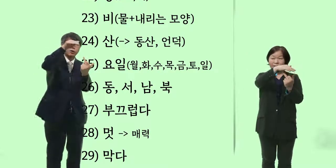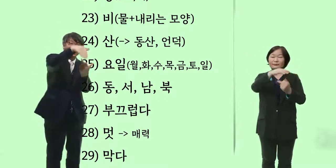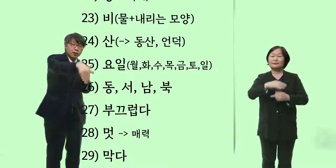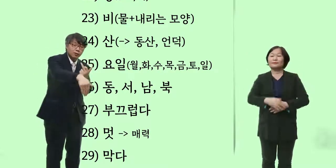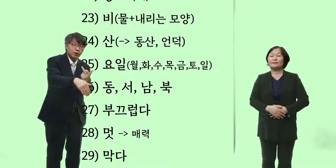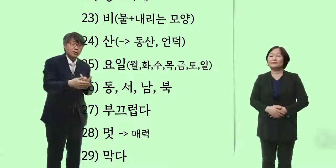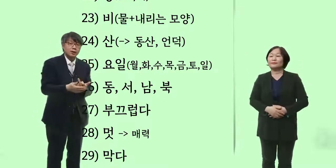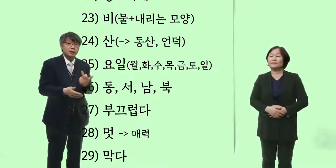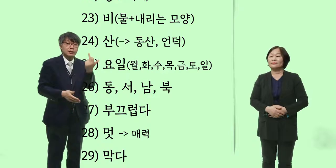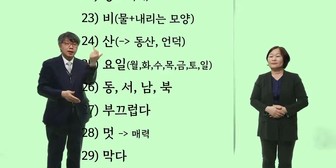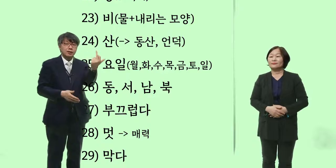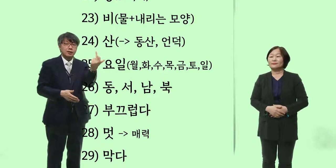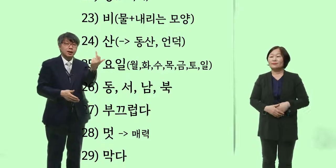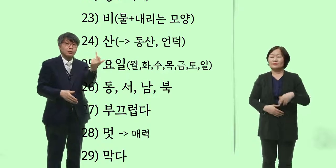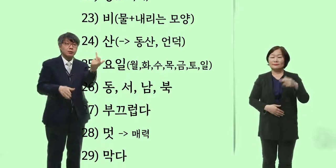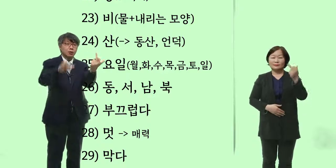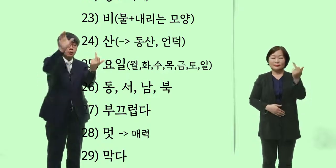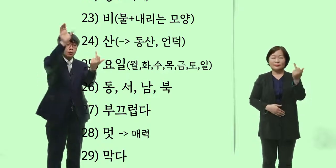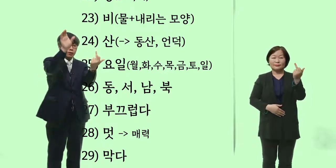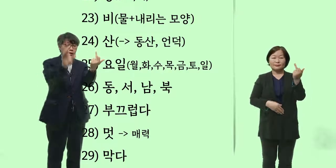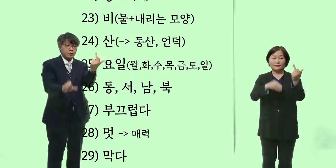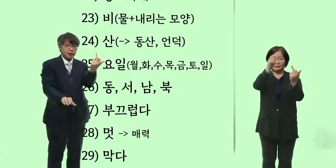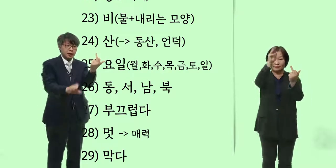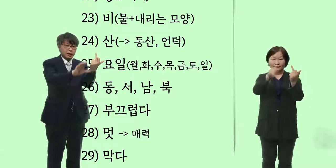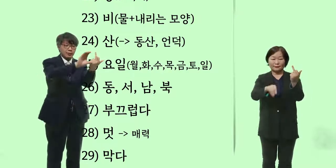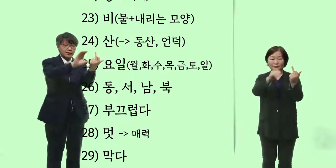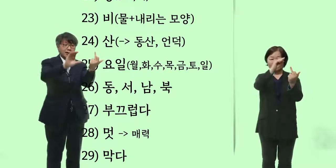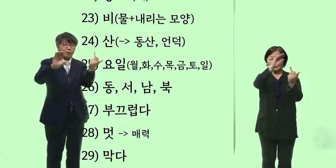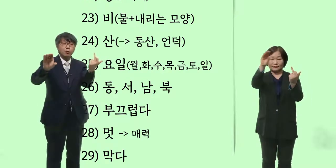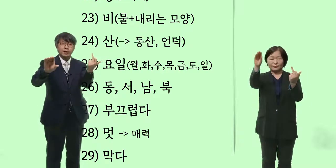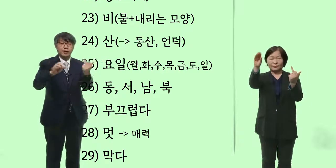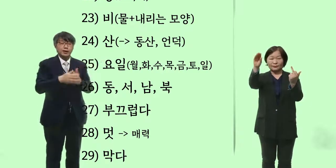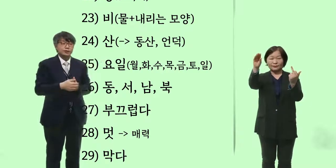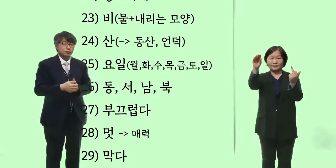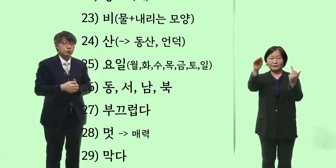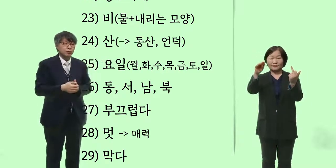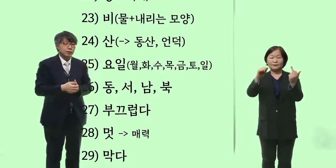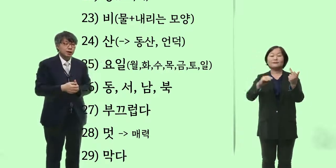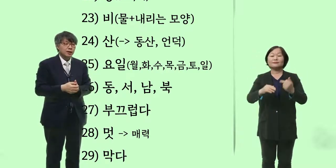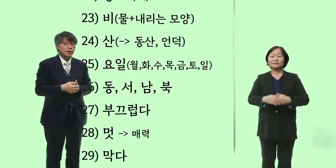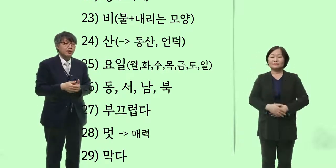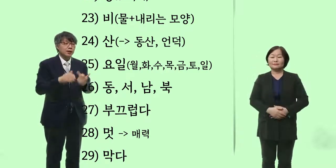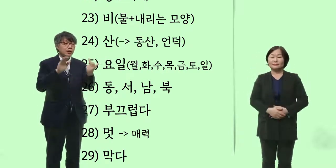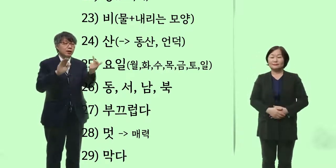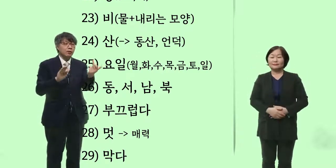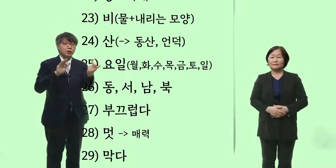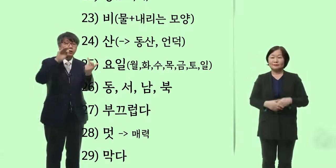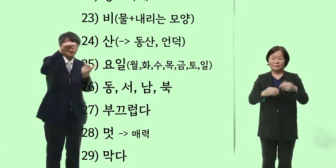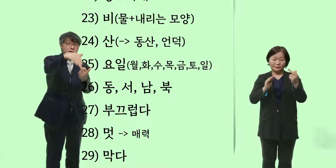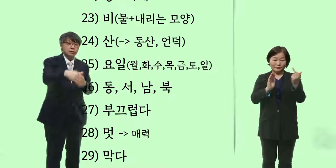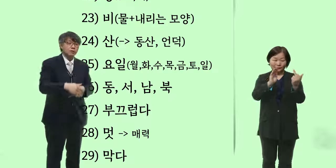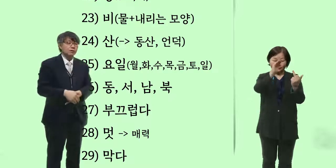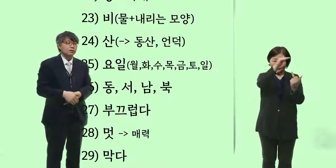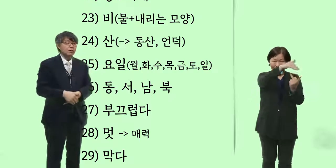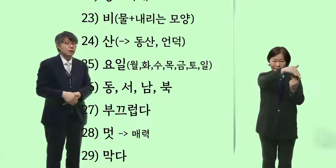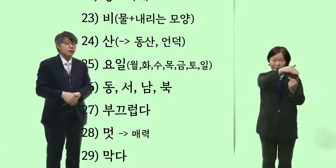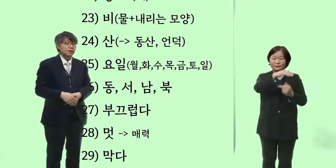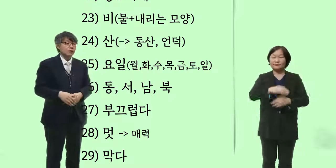이렇게 표현합니다. 자, 산이고 십자가 하면 갈보리라는 수어입니다. 거기에 언덕. 네.